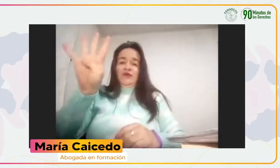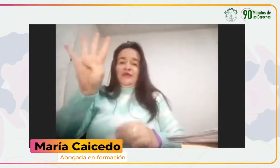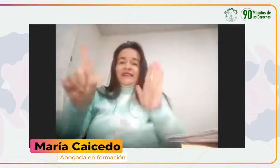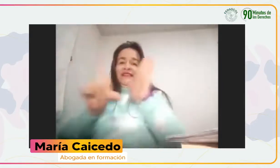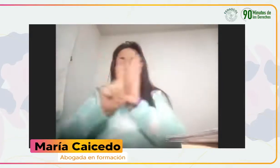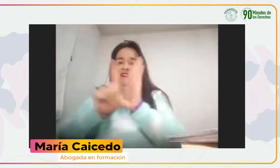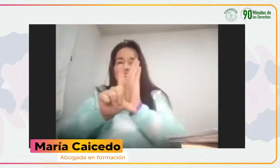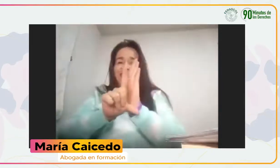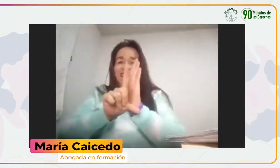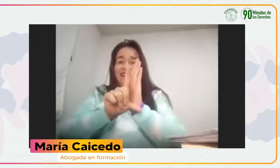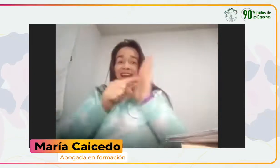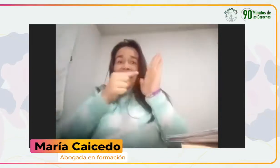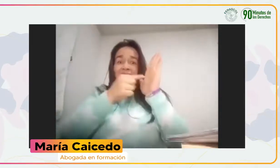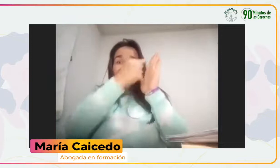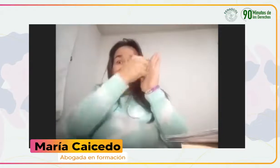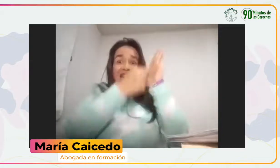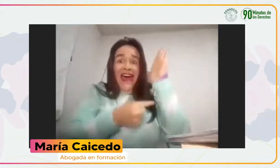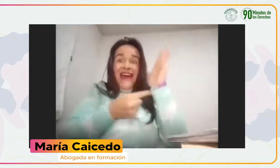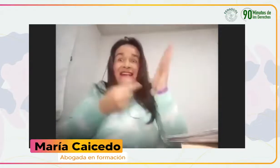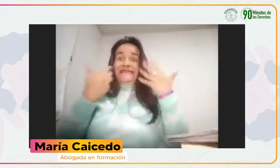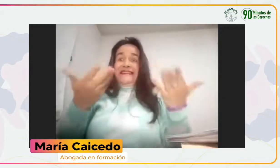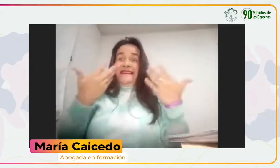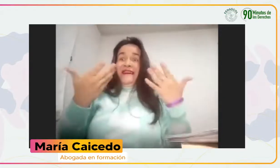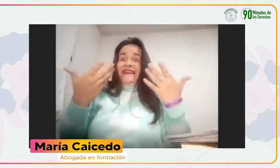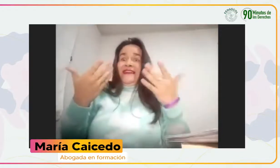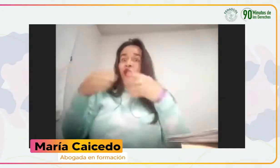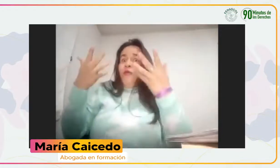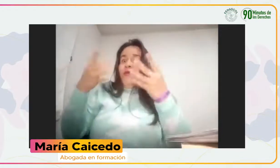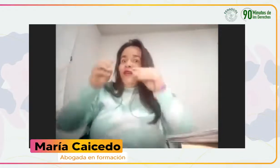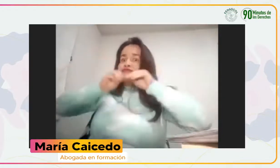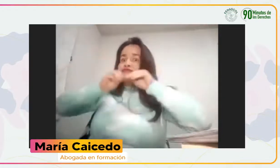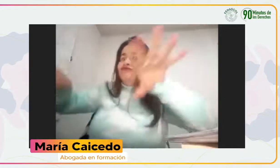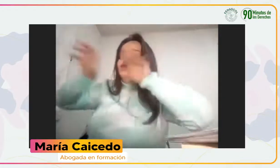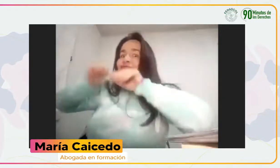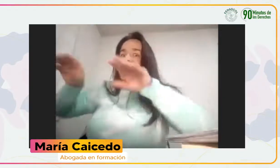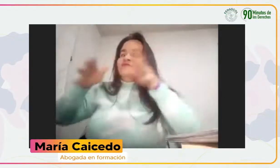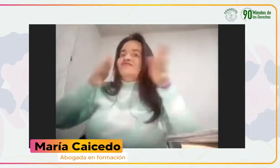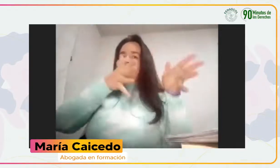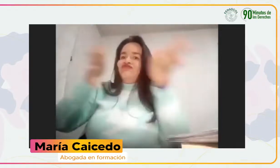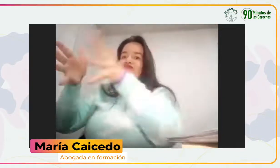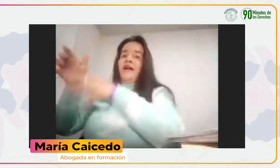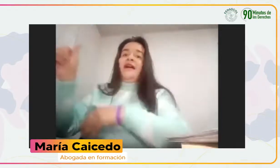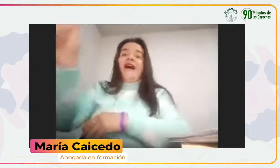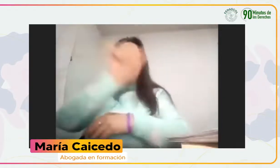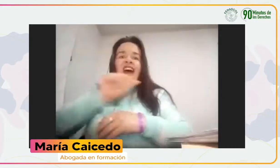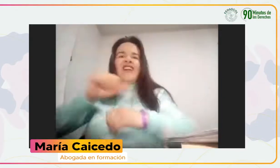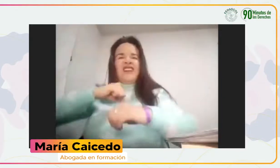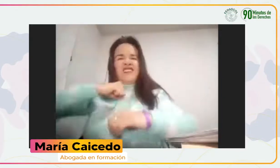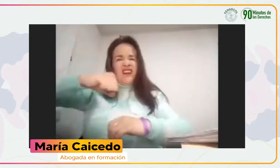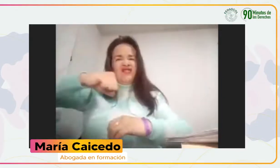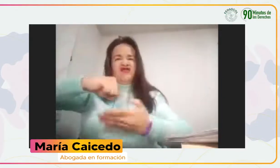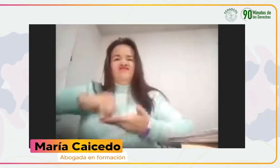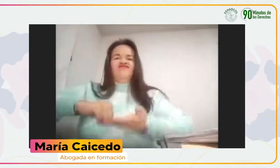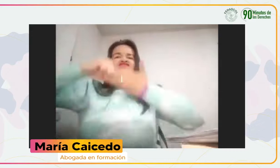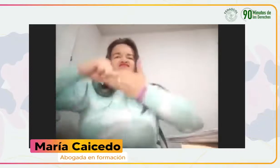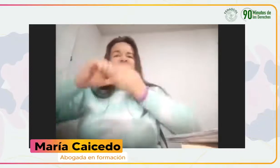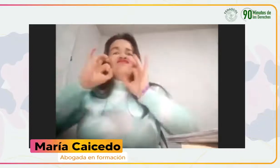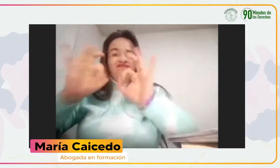cobijan, pero que tenemos 34 leyes que nos sirven a nosotras, y sería importante